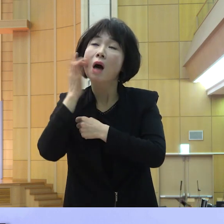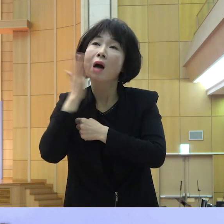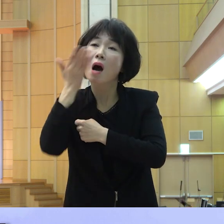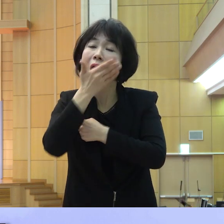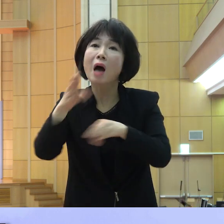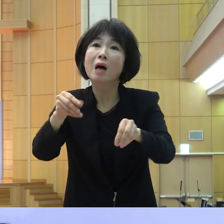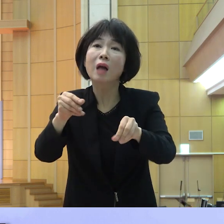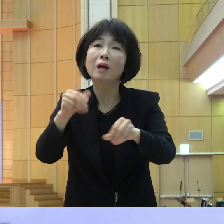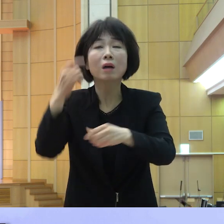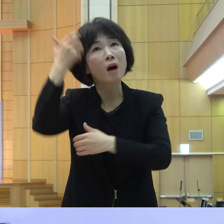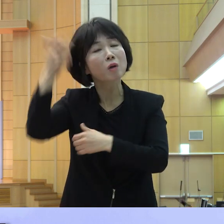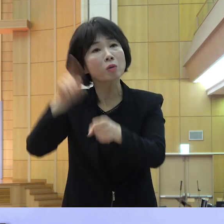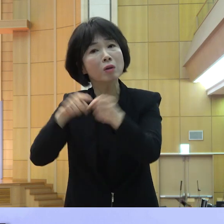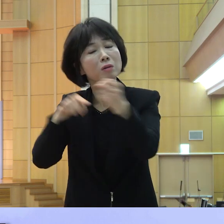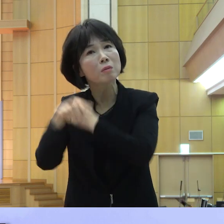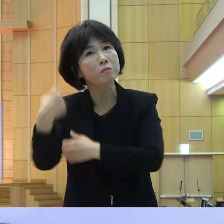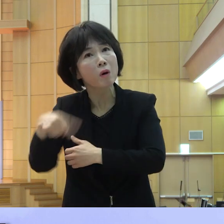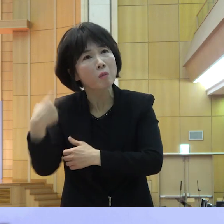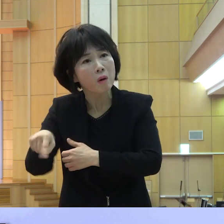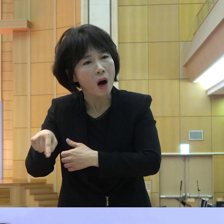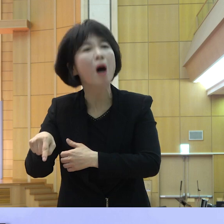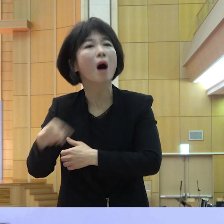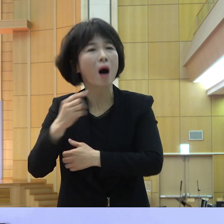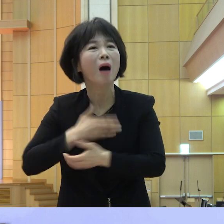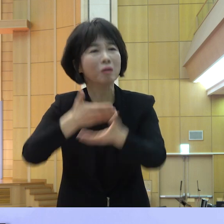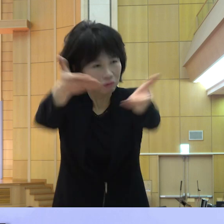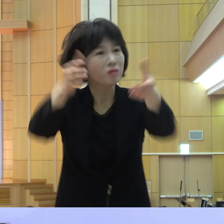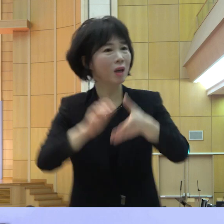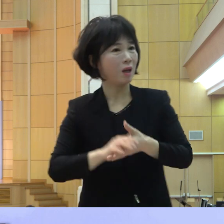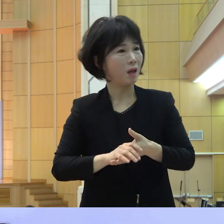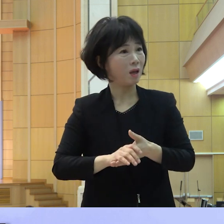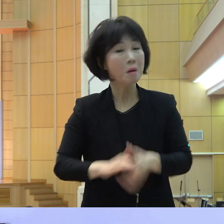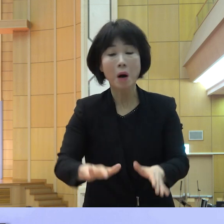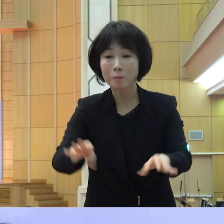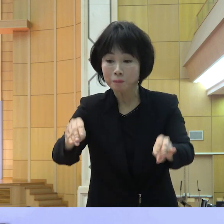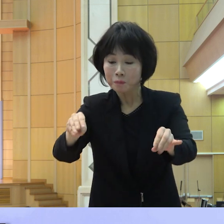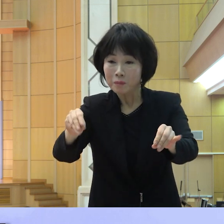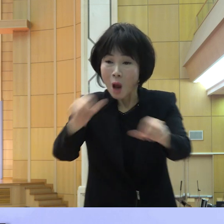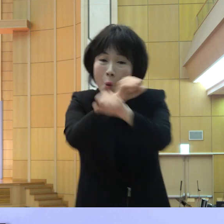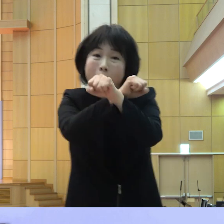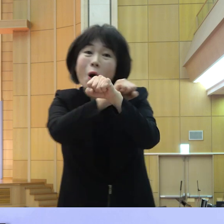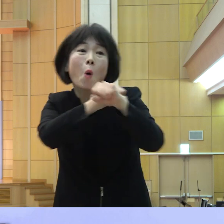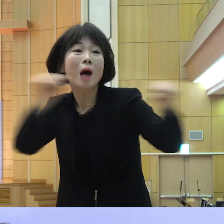시간에 시간이 없으니까 어쨌든 광야는 이 세상을 말하는 것이에요.